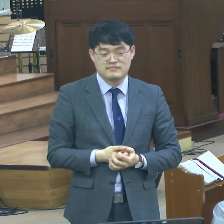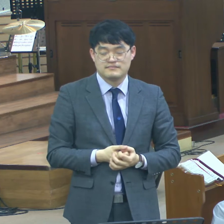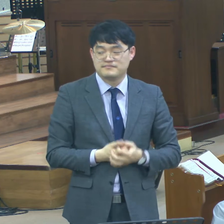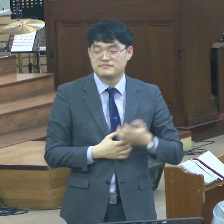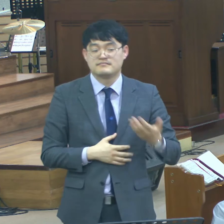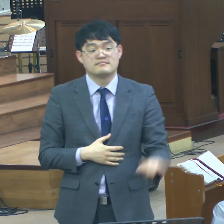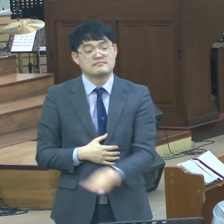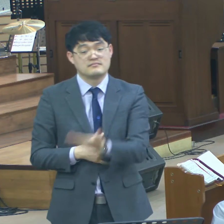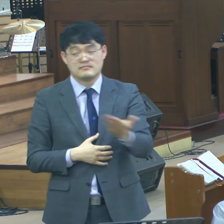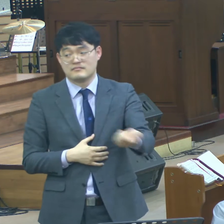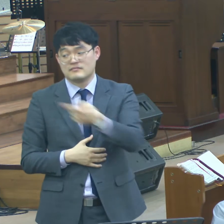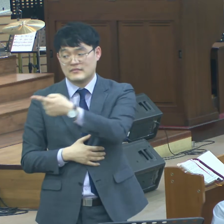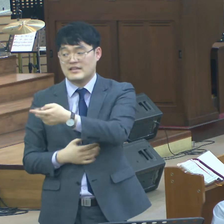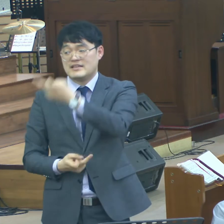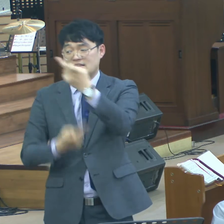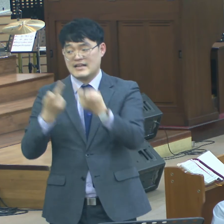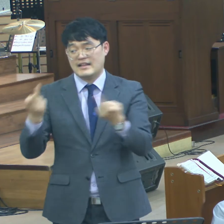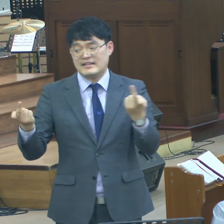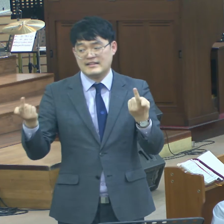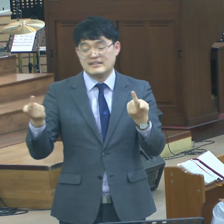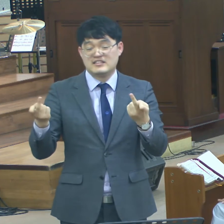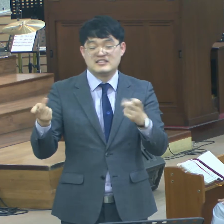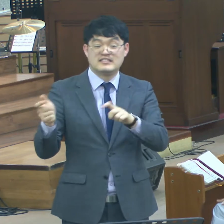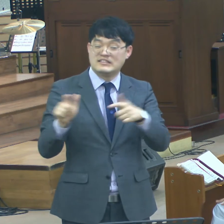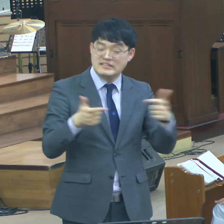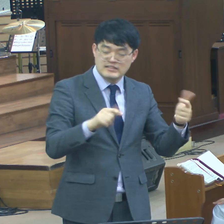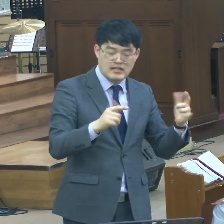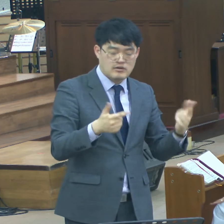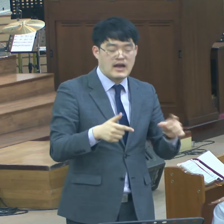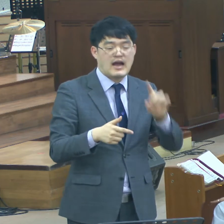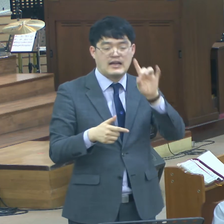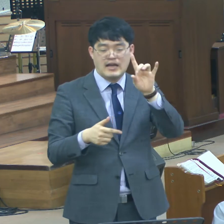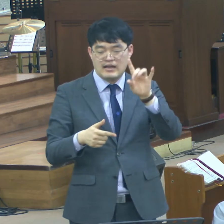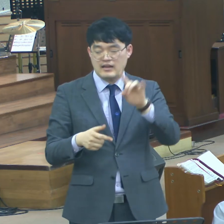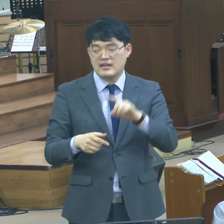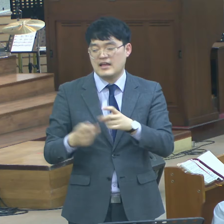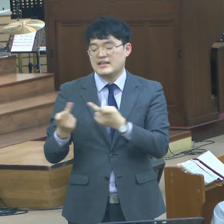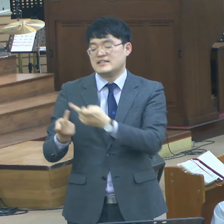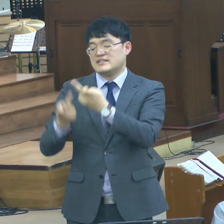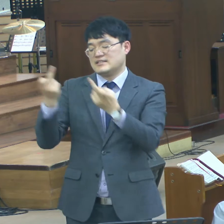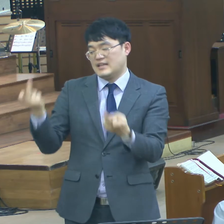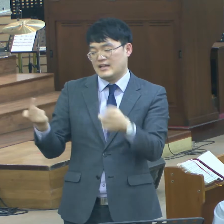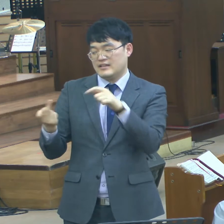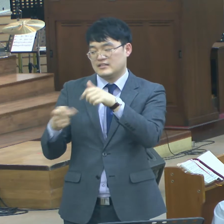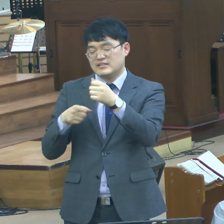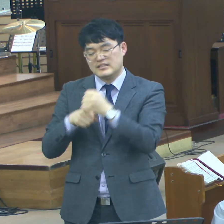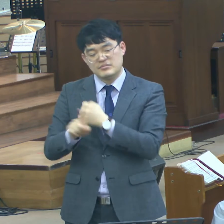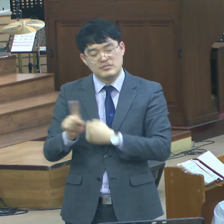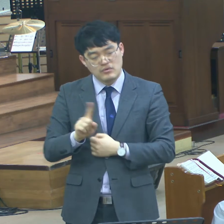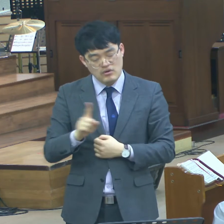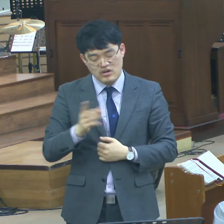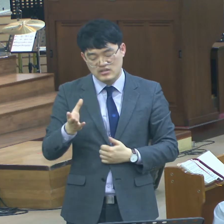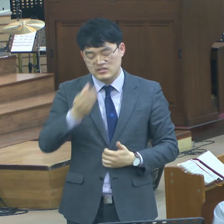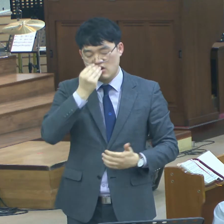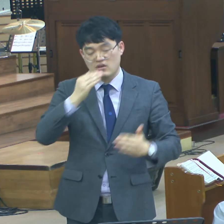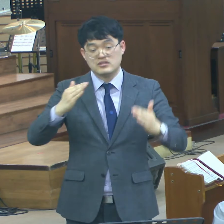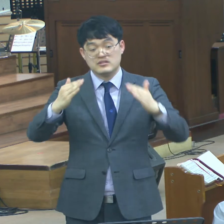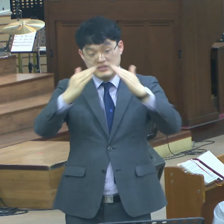여기 산들이라고 하지 않고 산이라고 했잖아요. 성전이 있었던 시온산이에요.